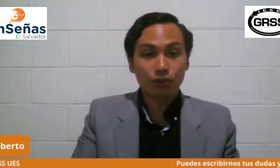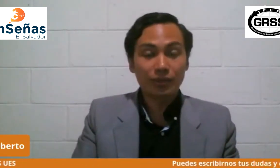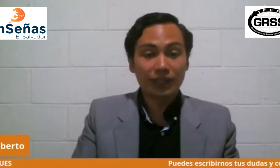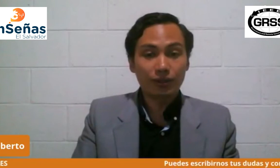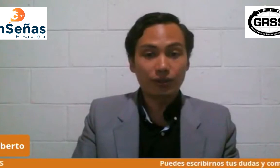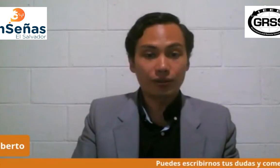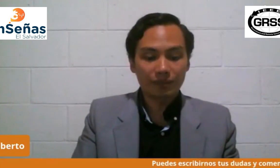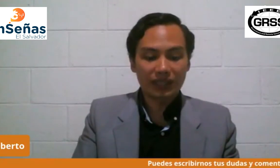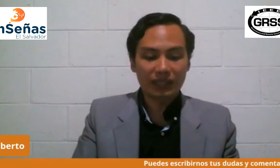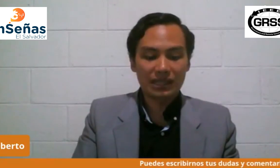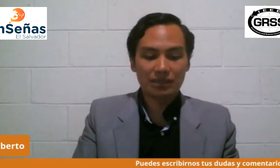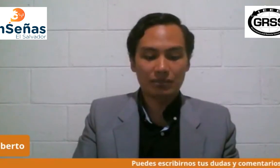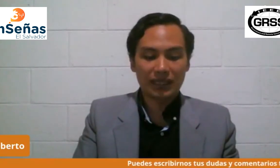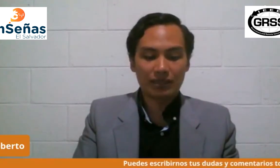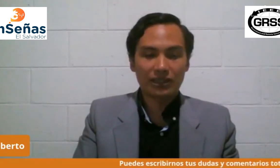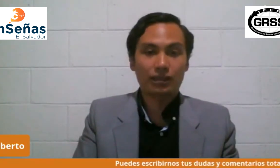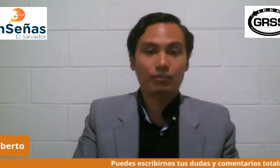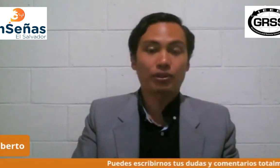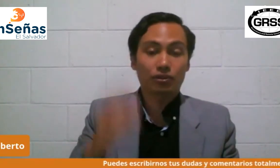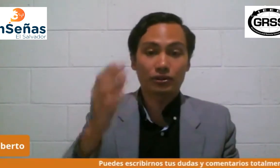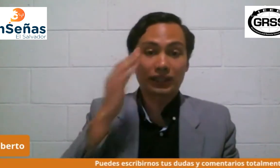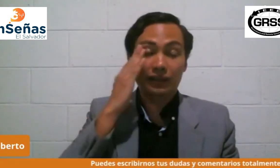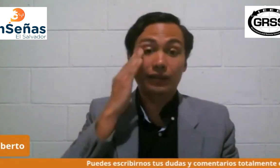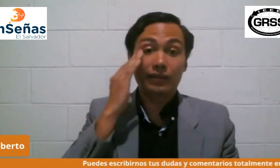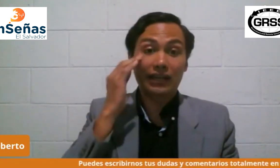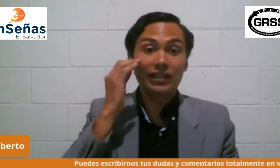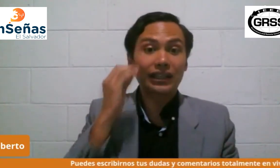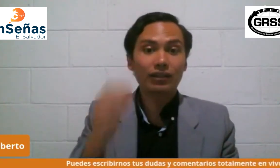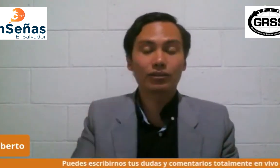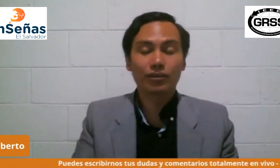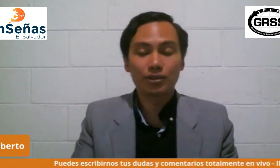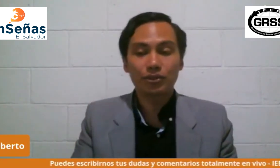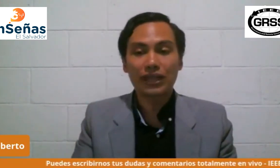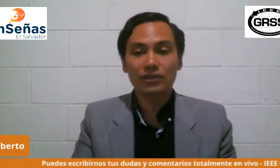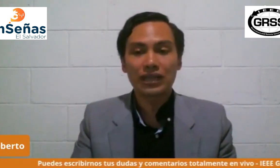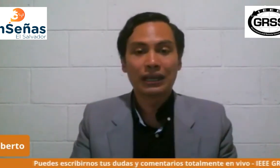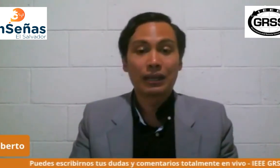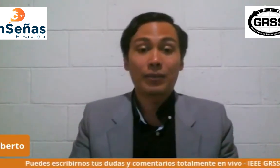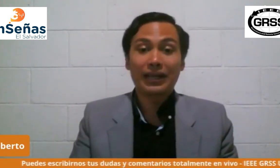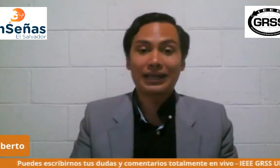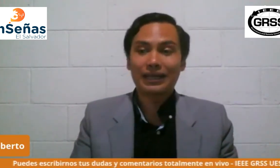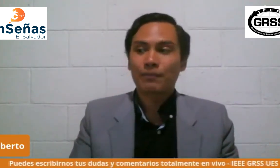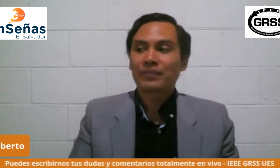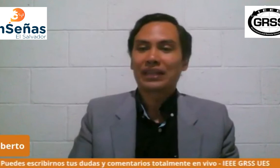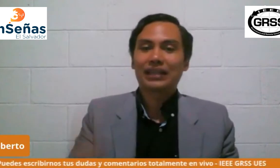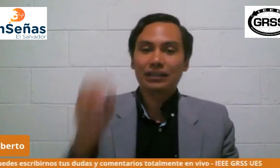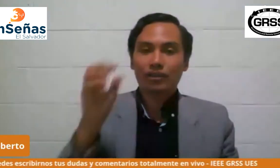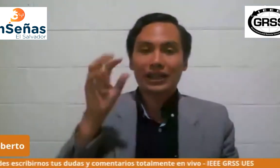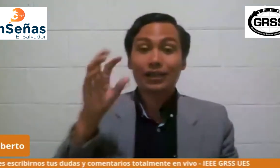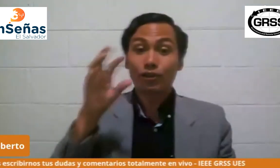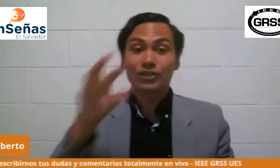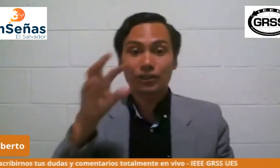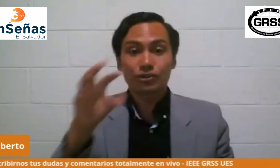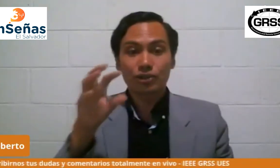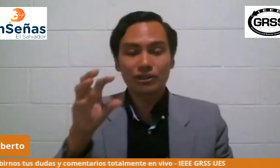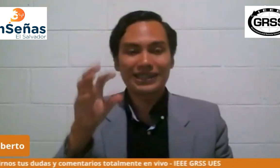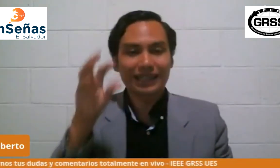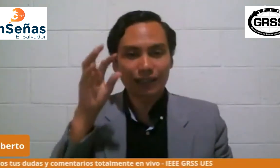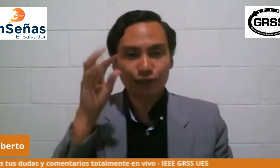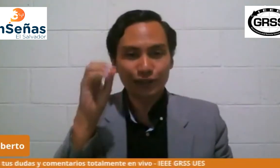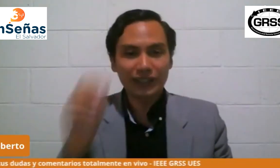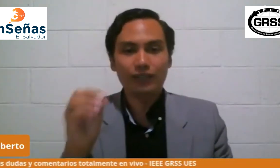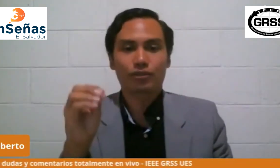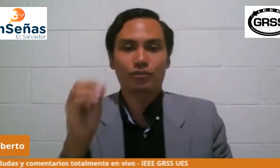el segundo periodo de la asamblea, o sea, por los que van a venir, los nuevos diputados, para que dentro de la Constitución